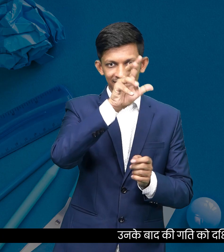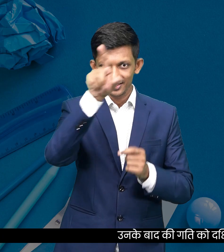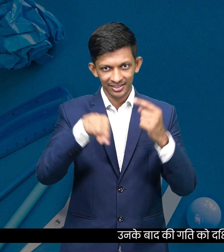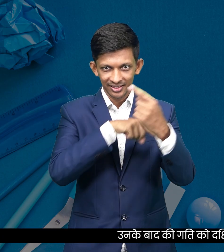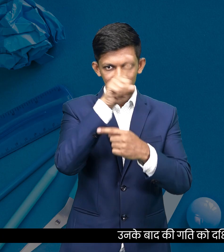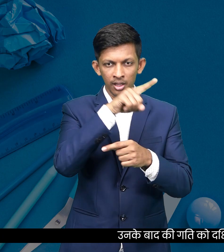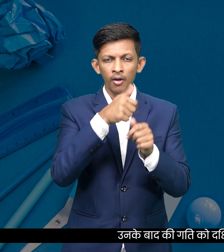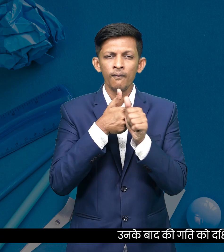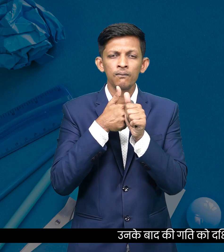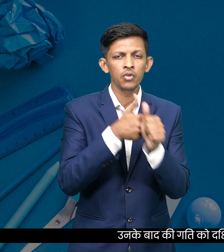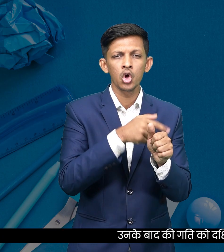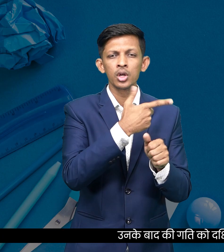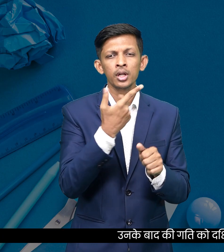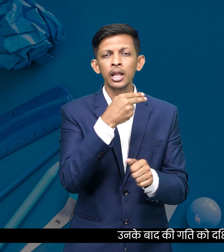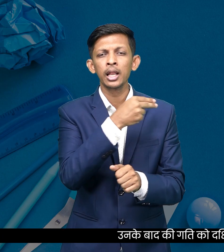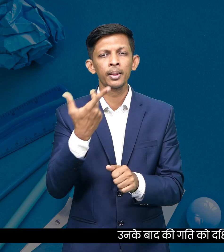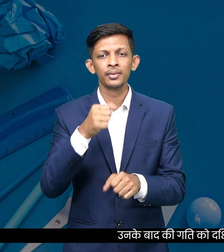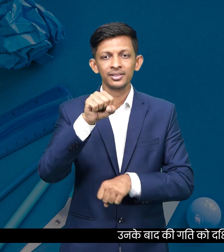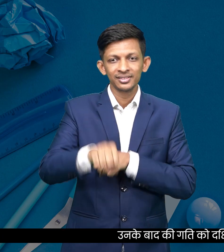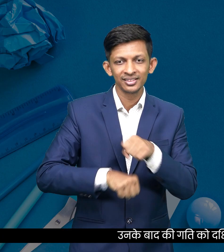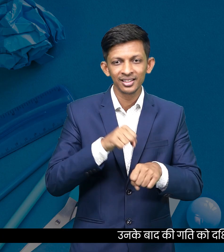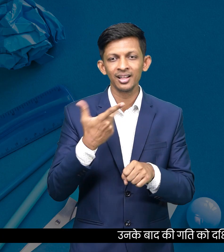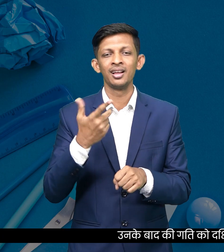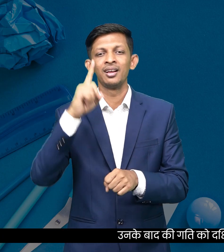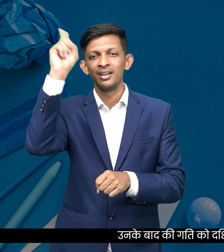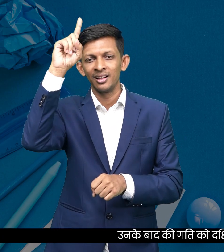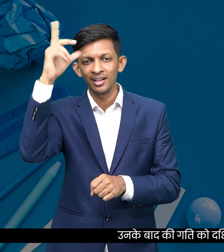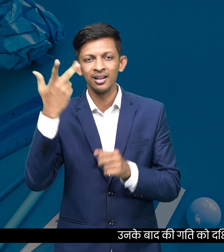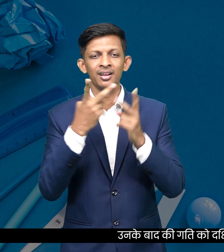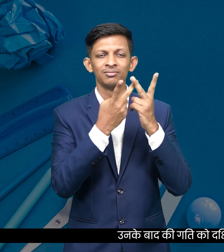उनके बाद की गति को दक्षिणावर्त घूर्णन कहा जाता है।